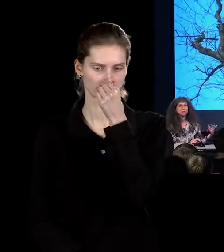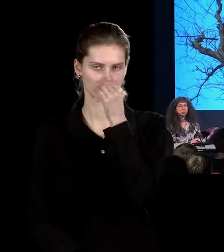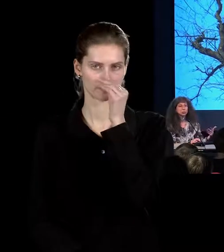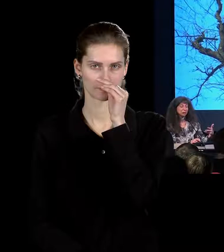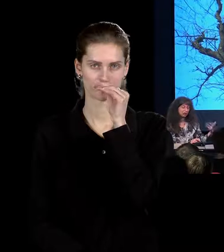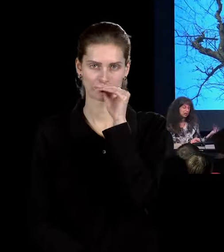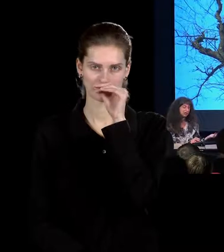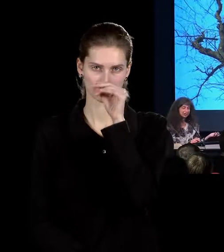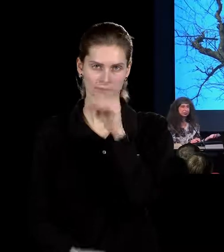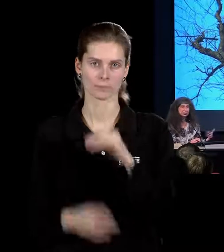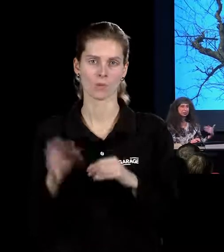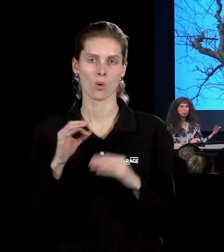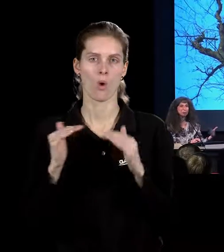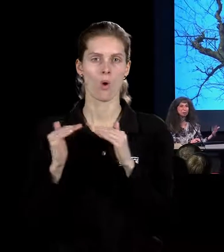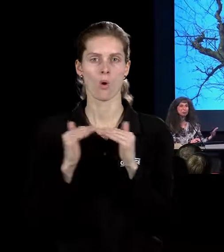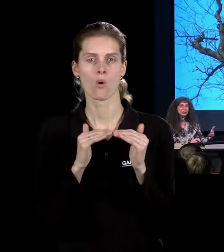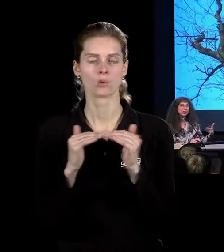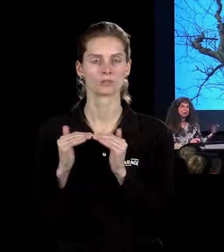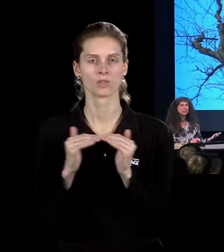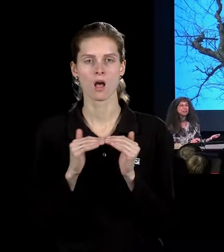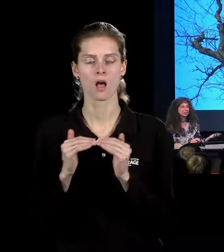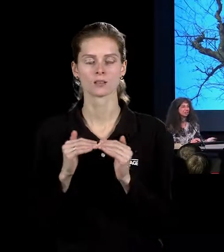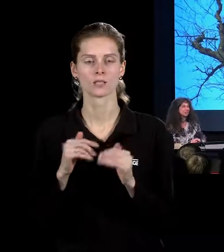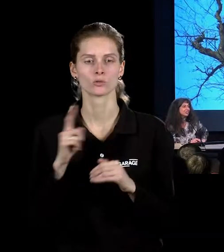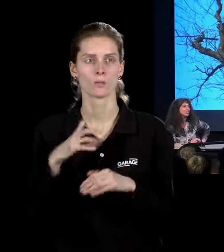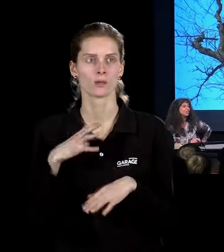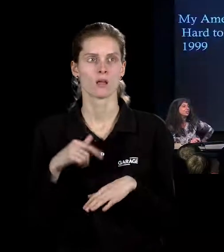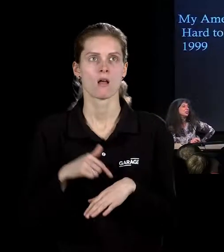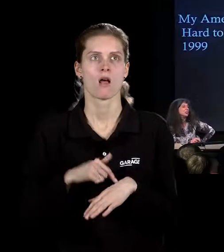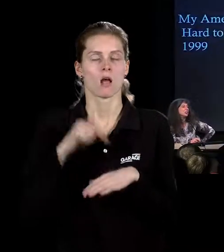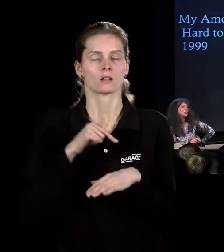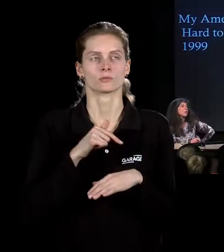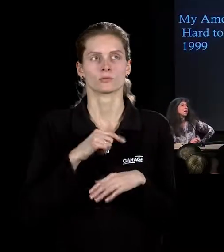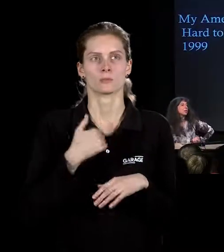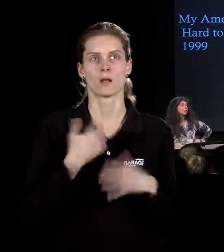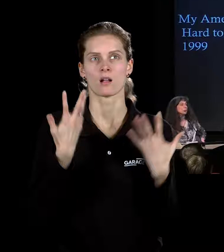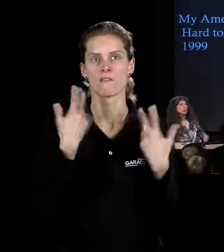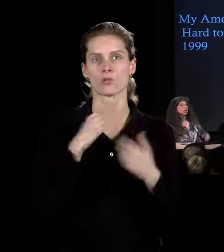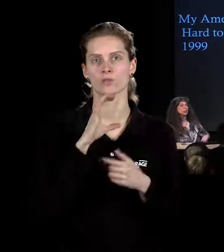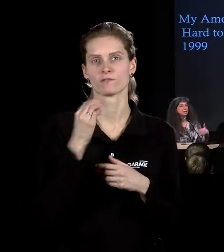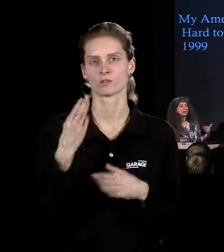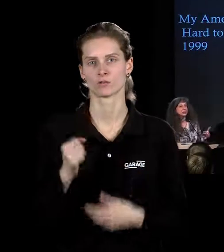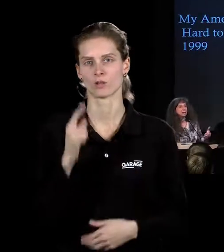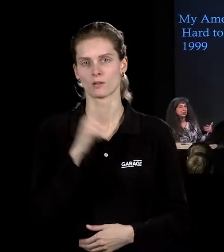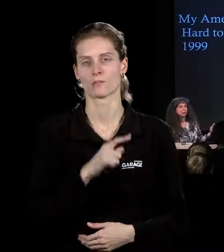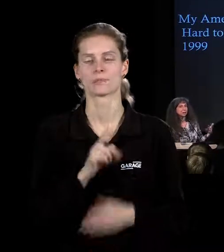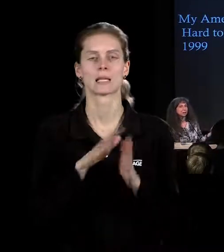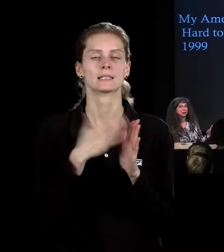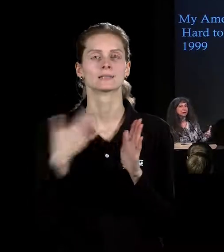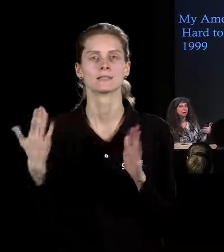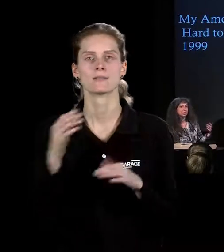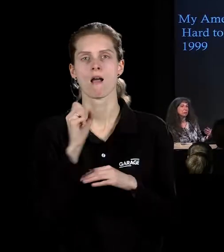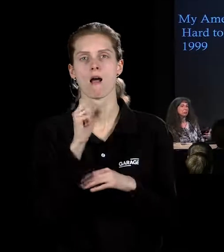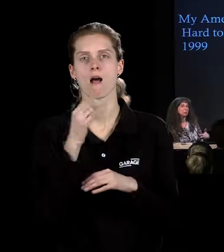контакт, в контакт с которым он вступает, чтобы акклиматизироваться в Соединенных Штатах. Ну, целая серия акций,